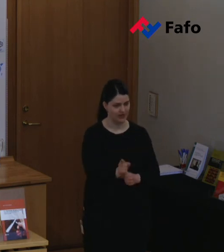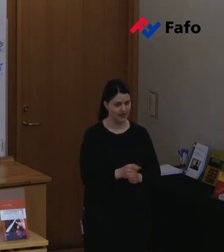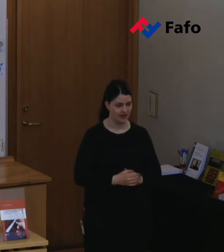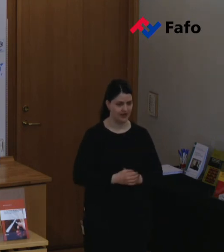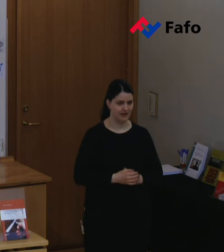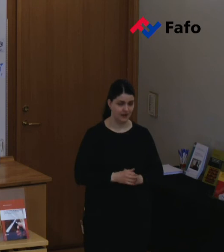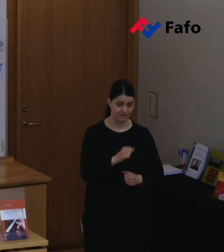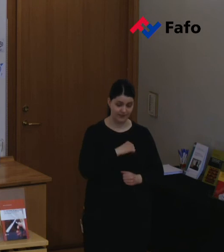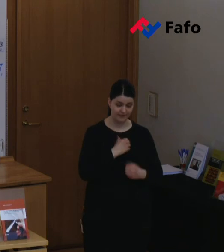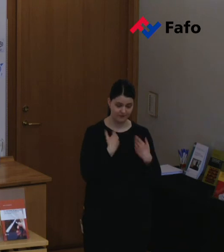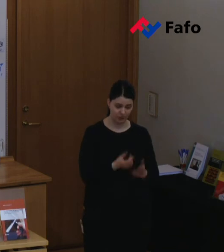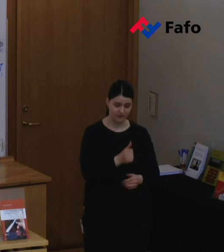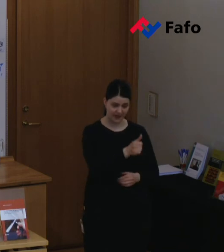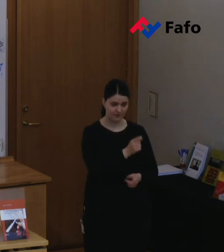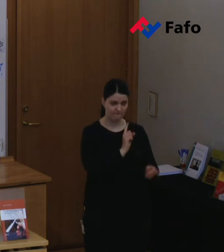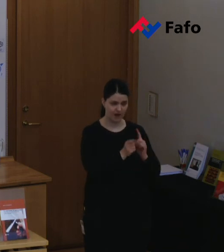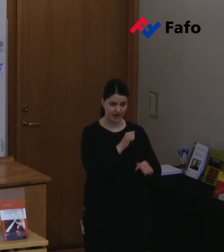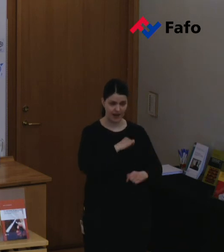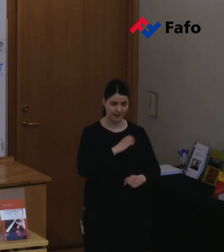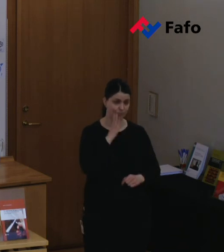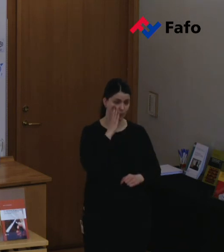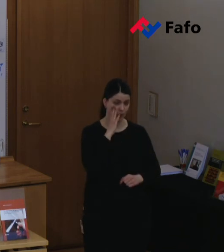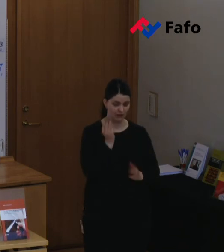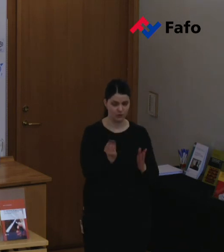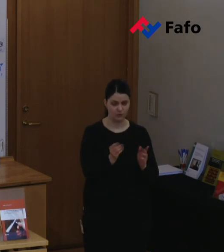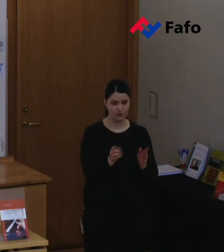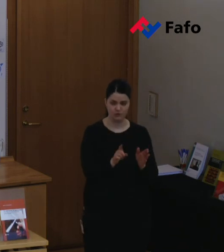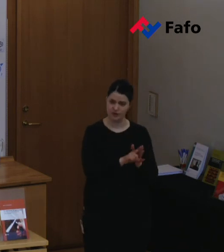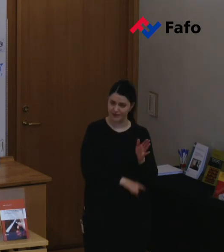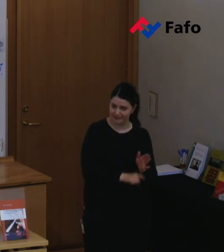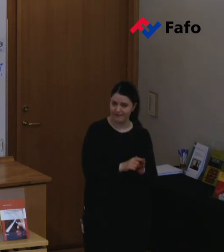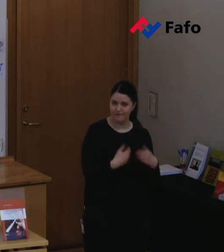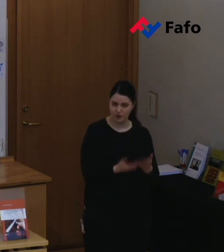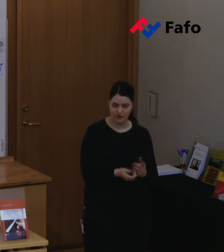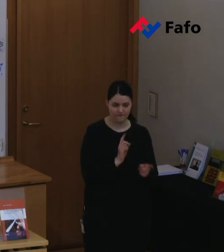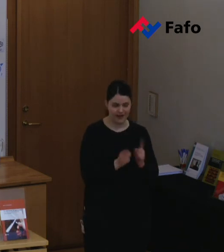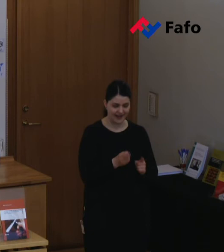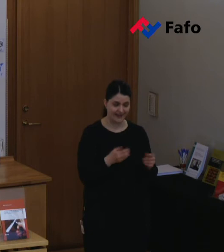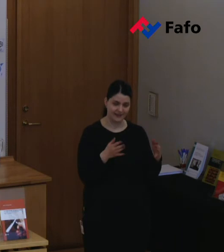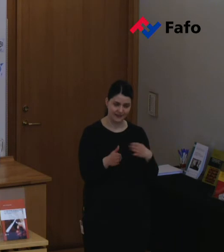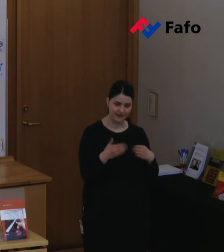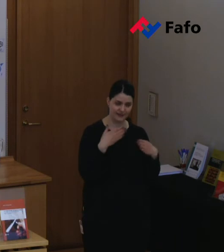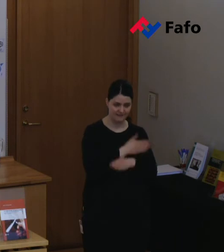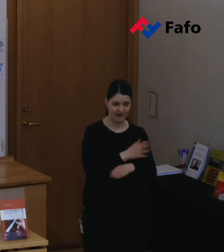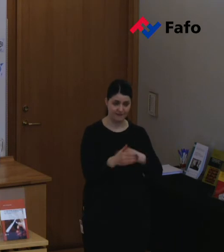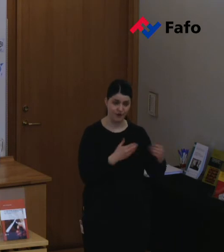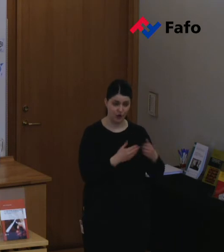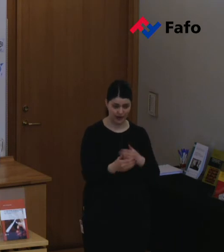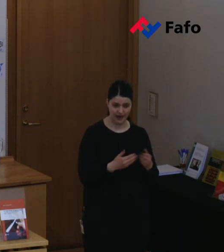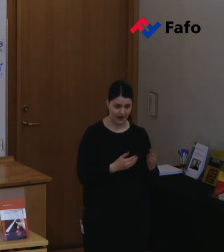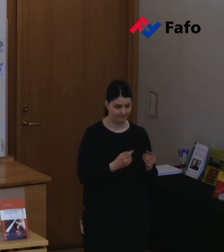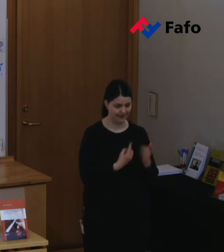mennesker velge sin egen bolig, og samtidig får tilgang på tverrfaglige, individuelle tjenester